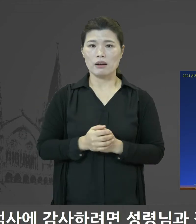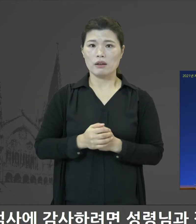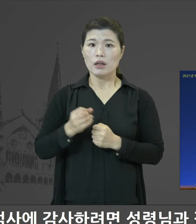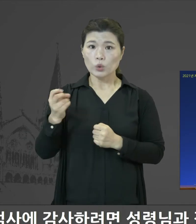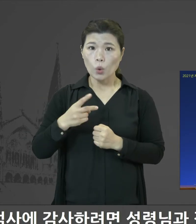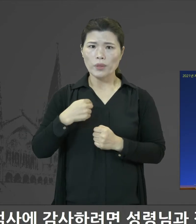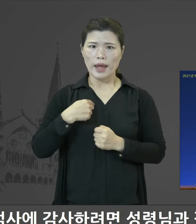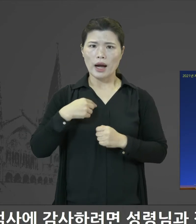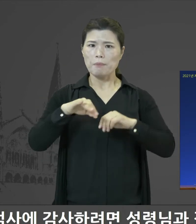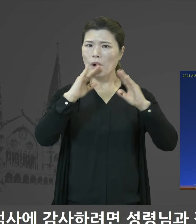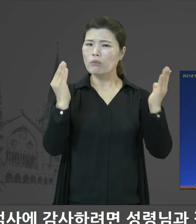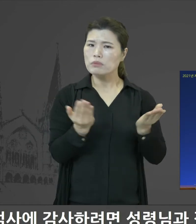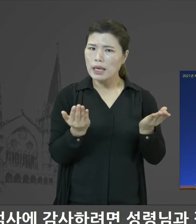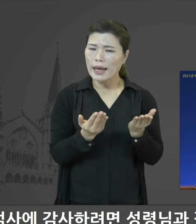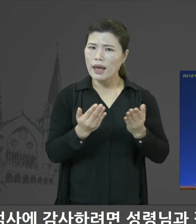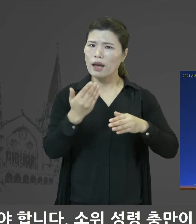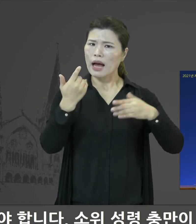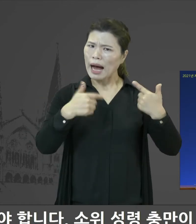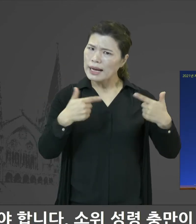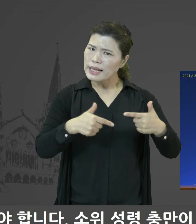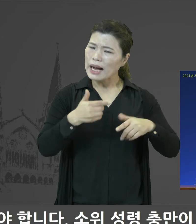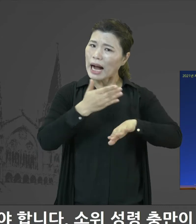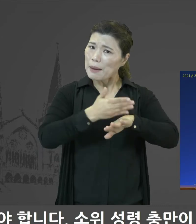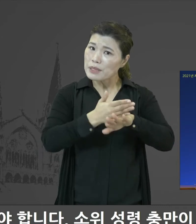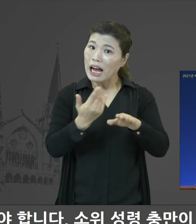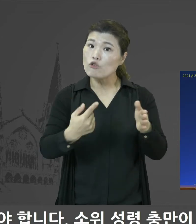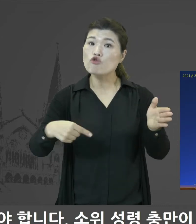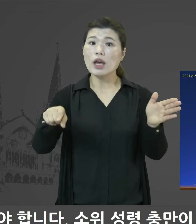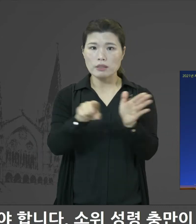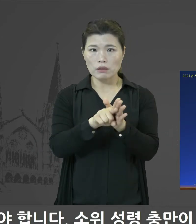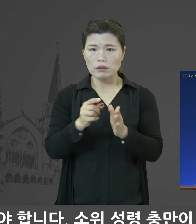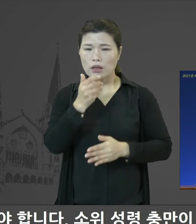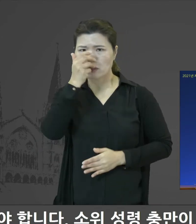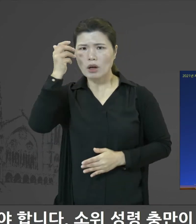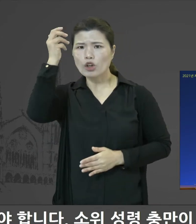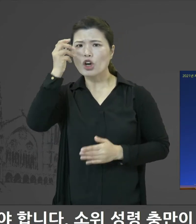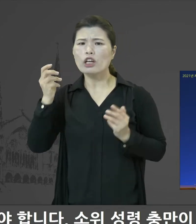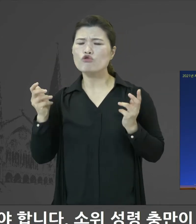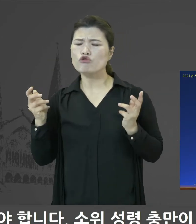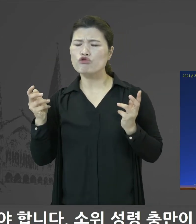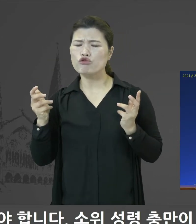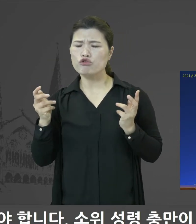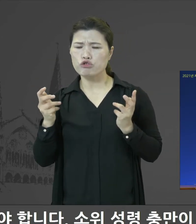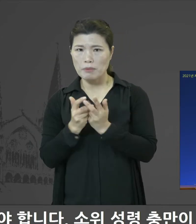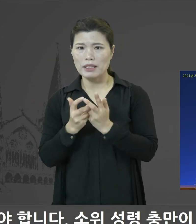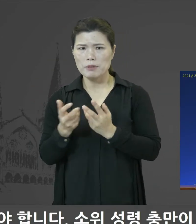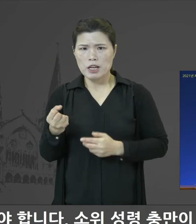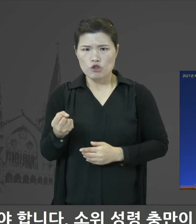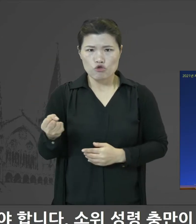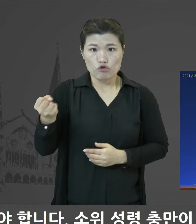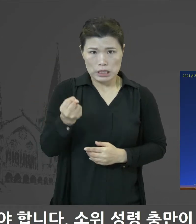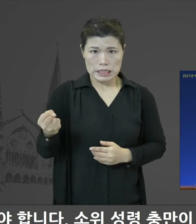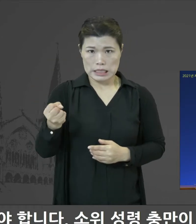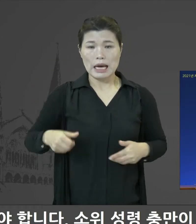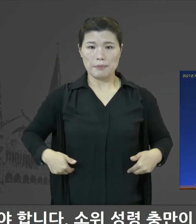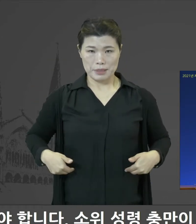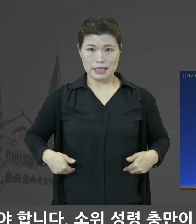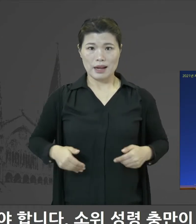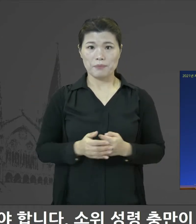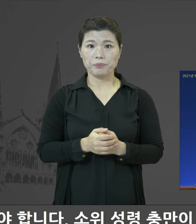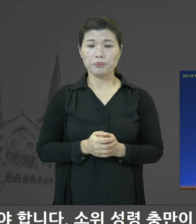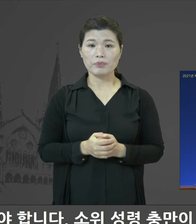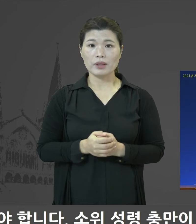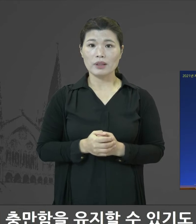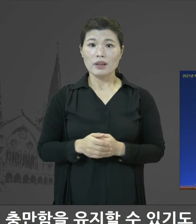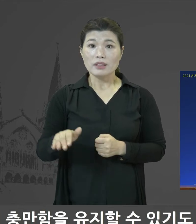노력을 하면 성령의 충만함을 잘 유지할 수 있게 된다는 겁니다. 원충현의 가족들 사모하시길